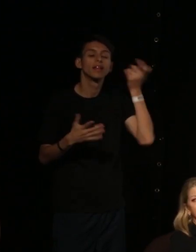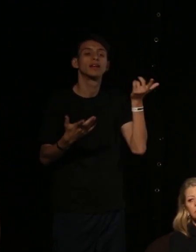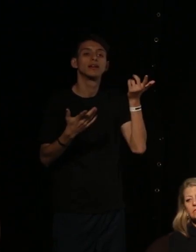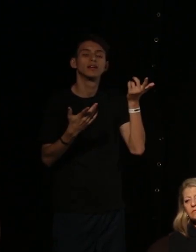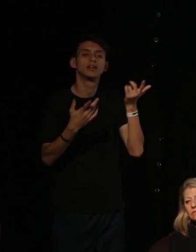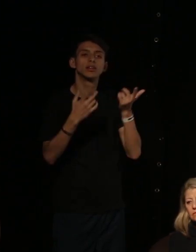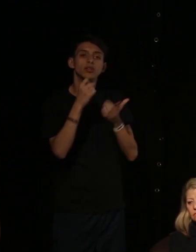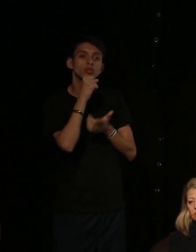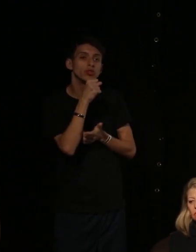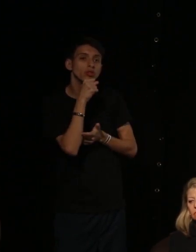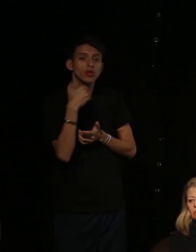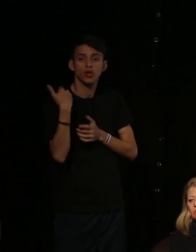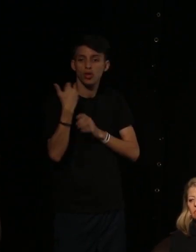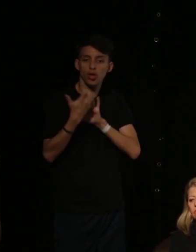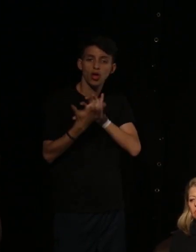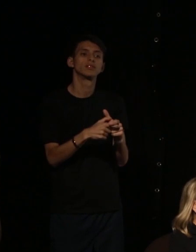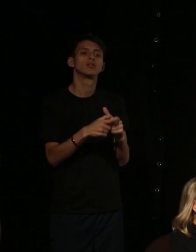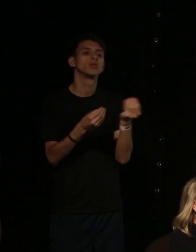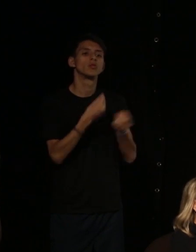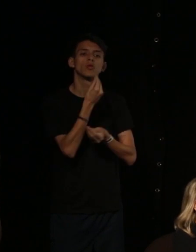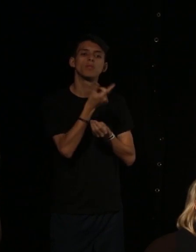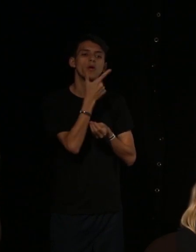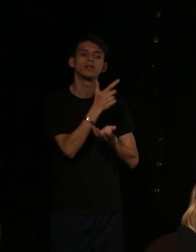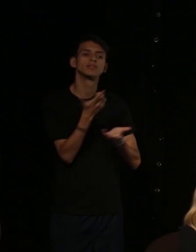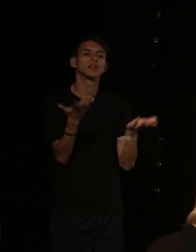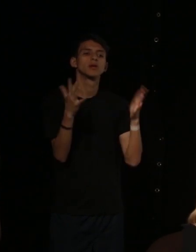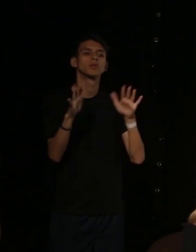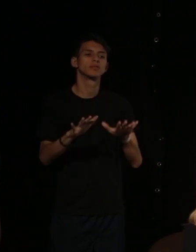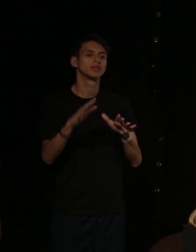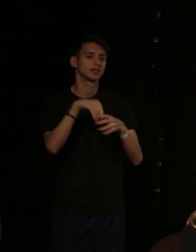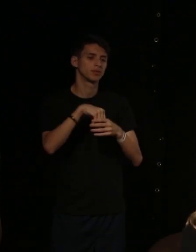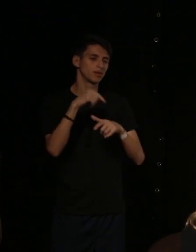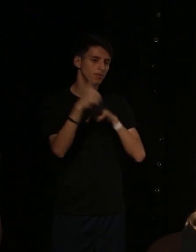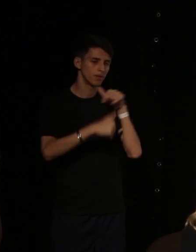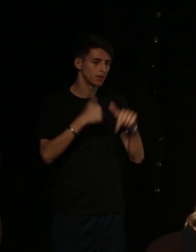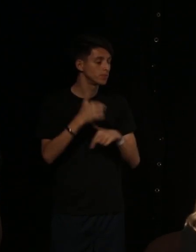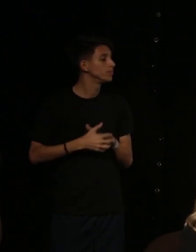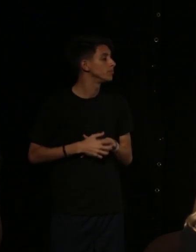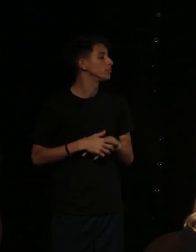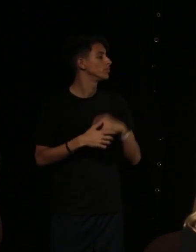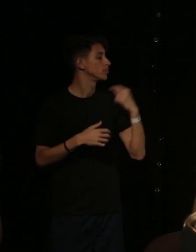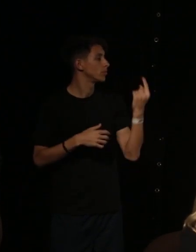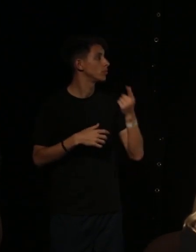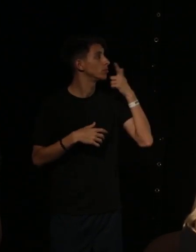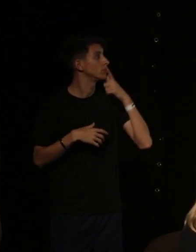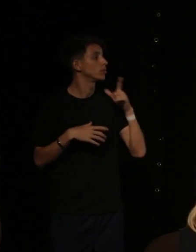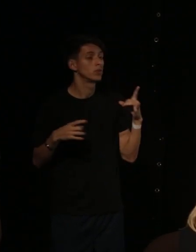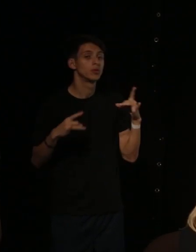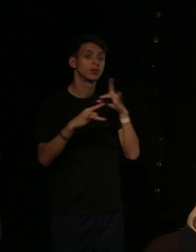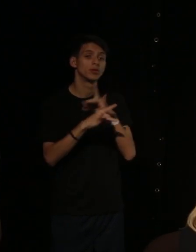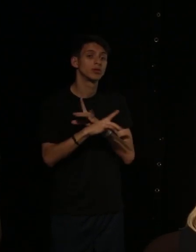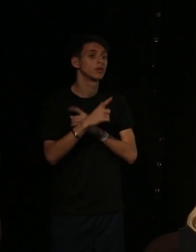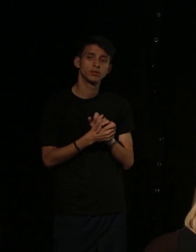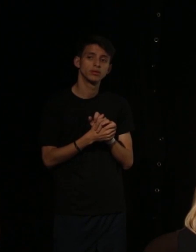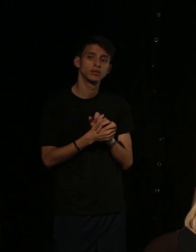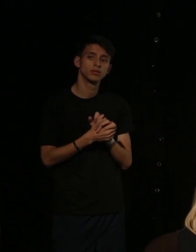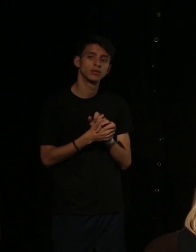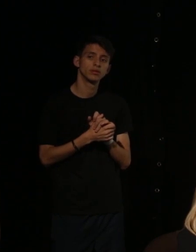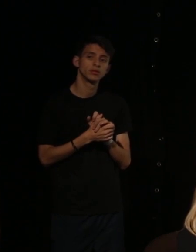Sem ação. O que o Olga Kos faz é participar ativamente dessa